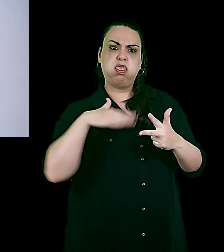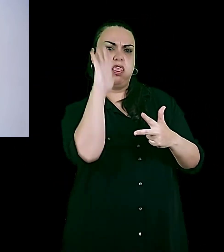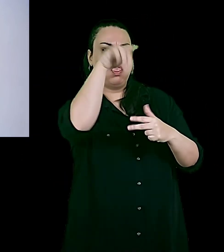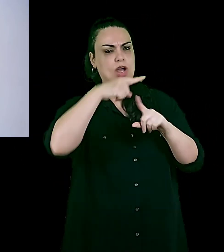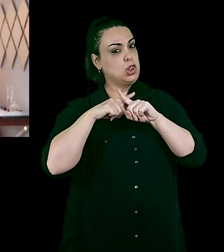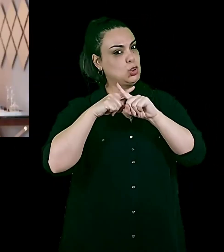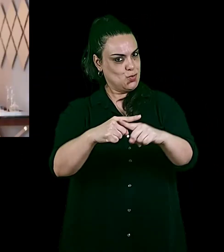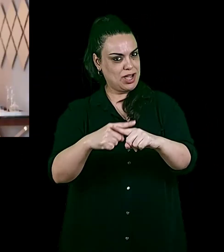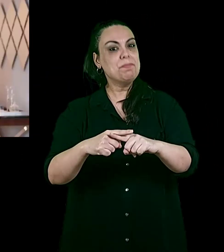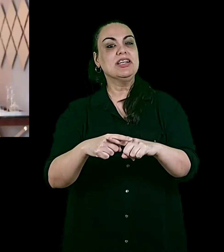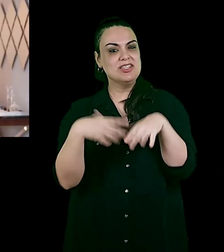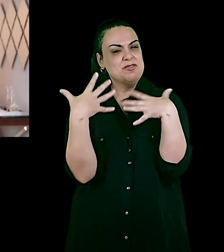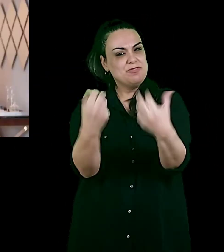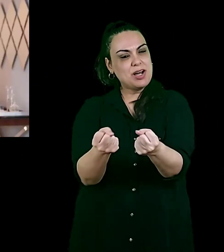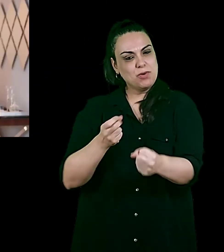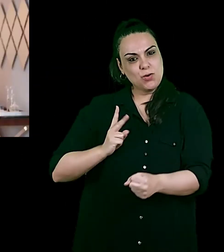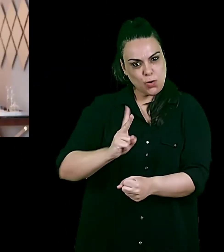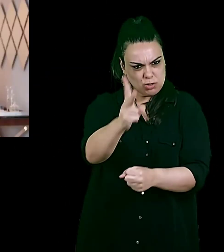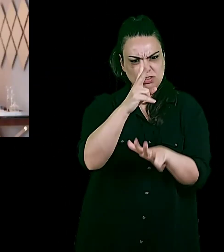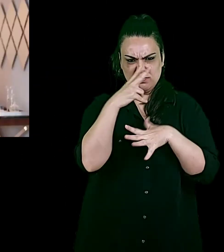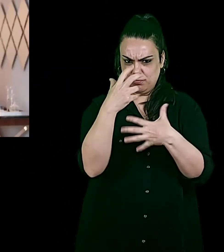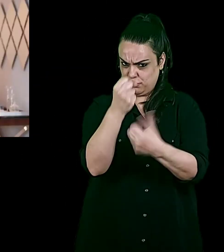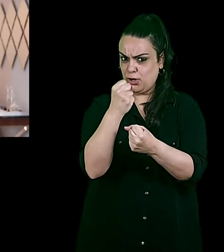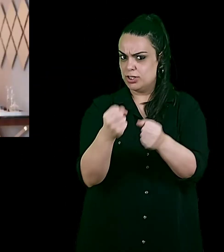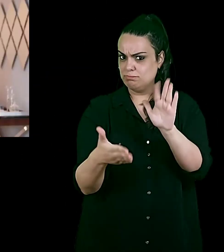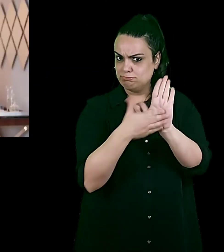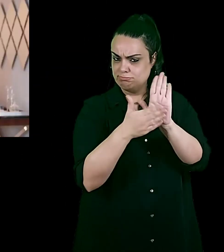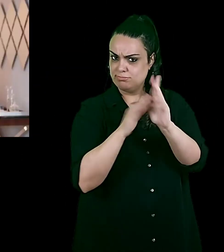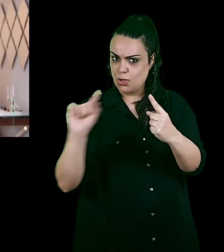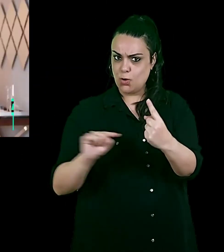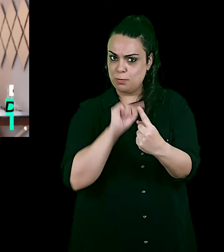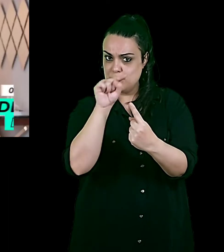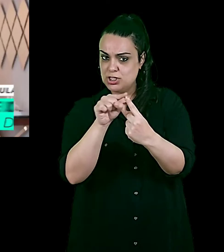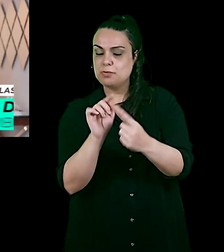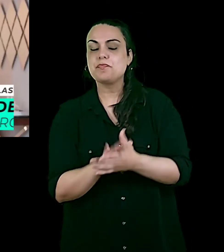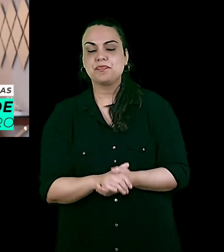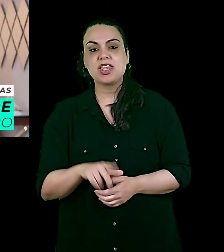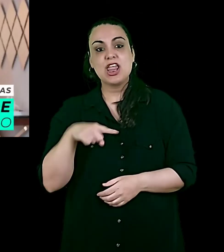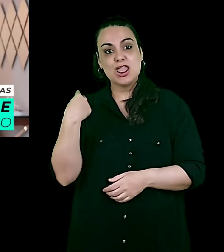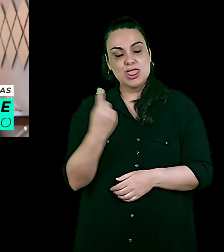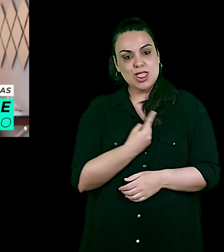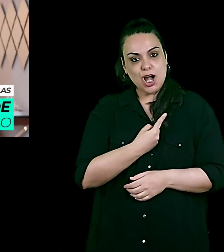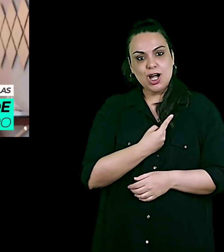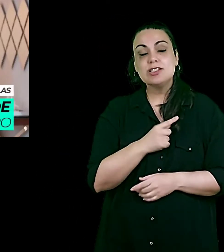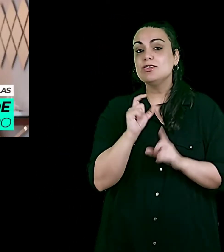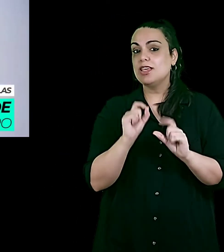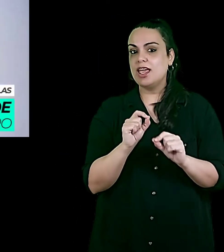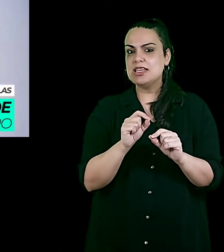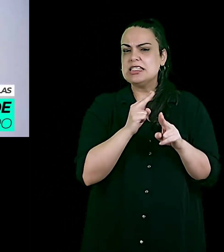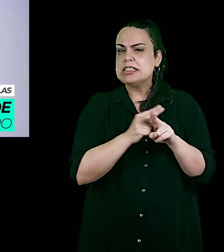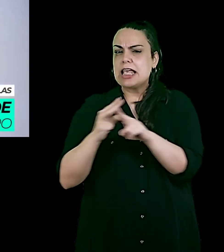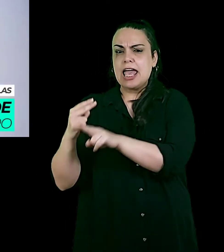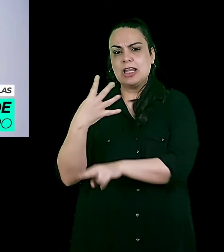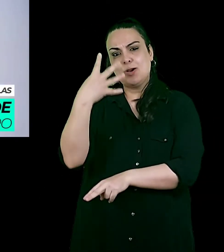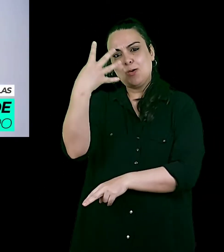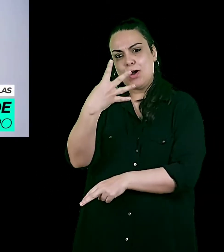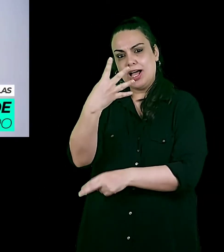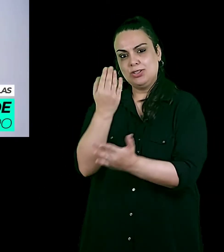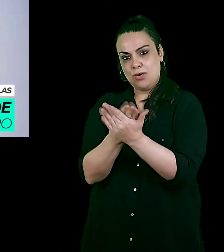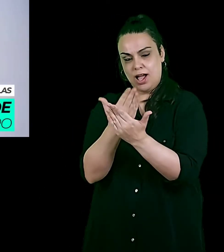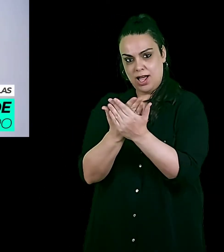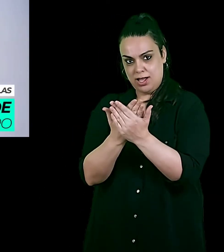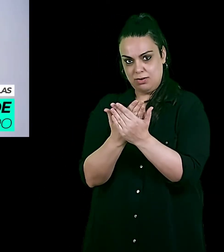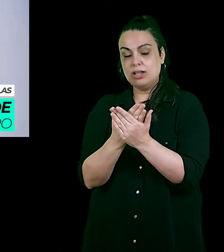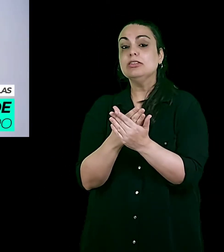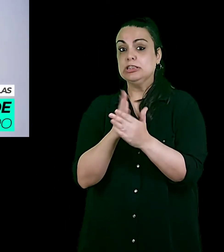nunca mais. Vamos continuar fortalecendo esse propósito. Lembrando que nós estamos numa série de 4 aulas. E a primeira